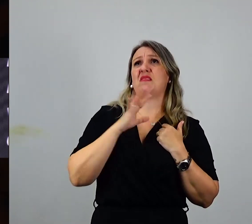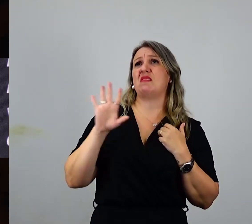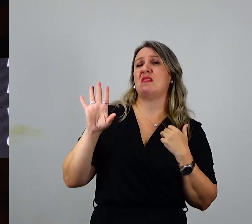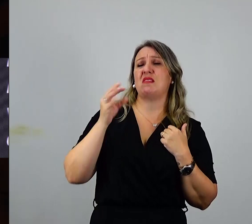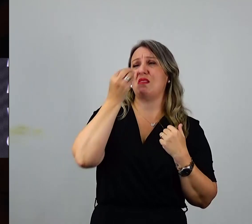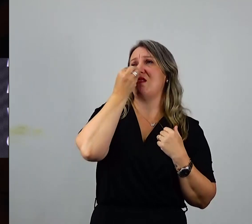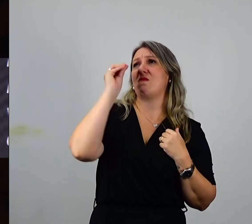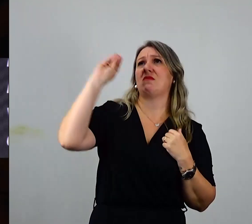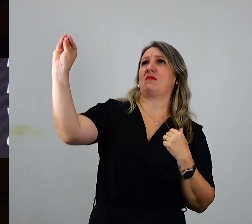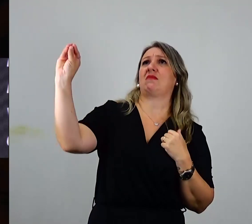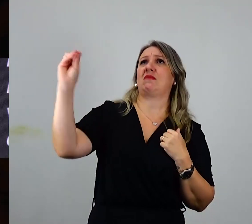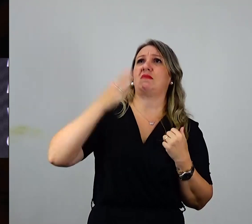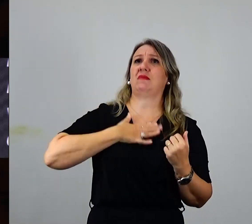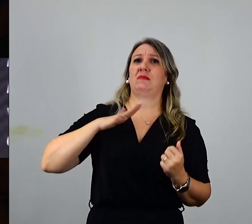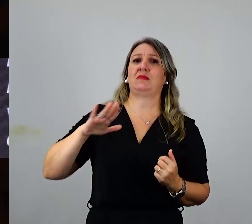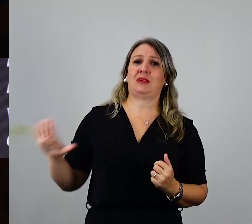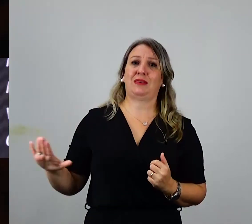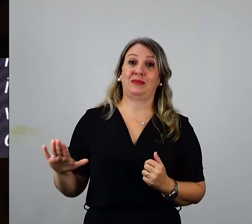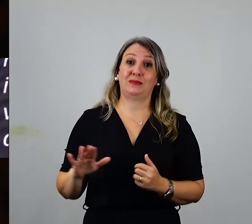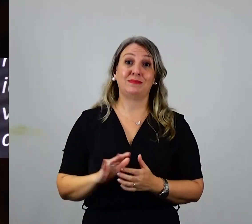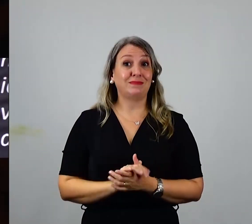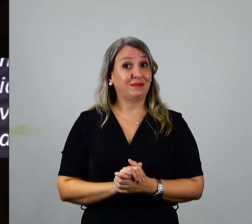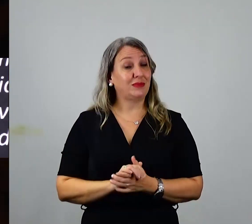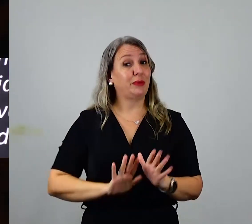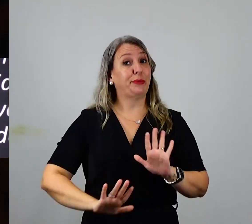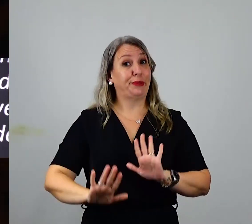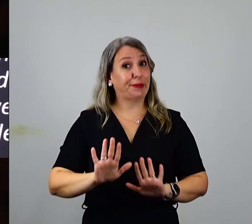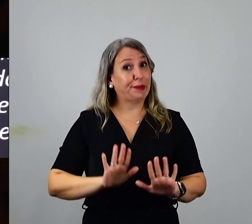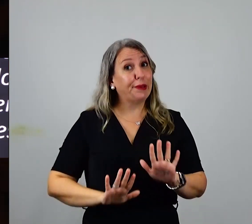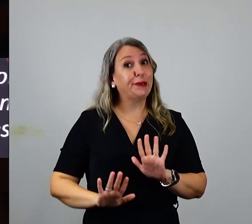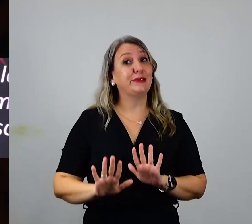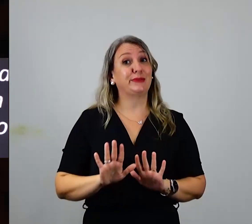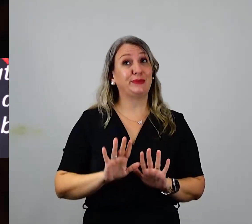Isso traz a ira de Deus.